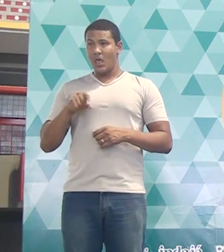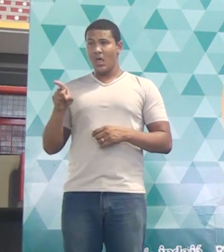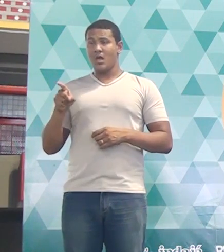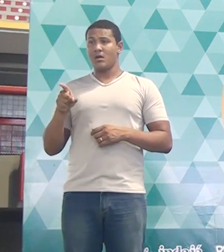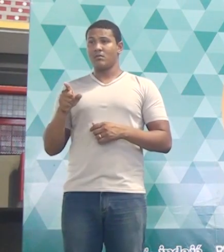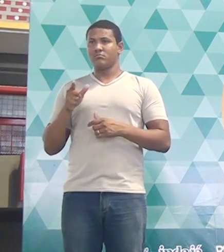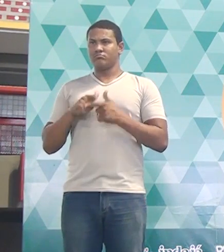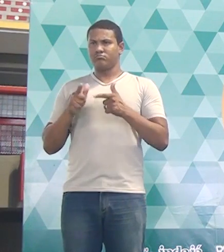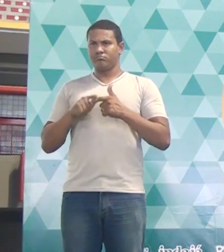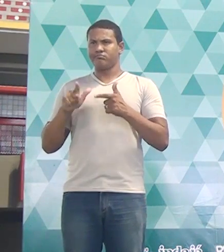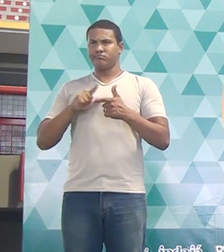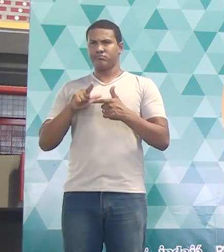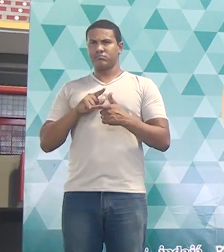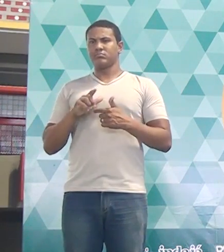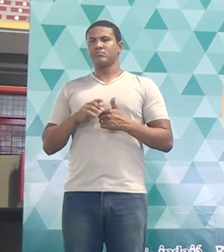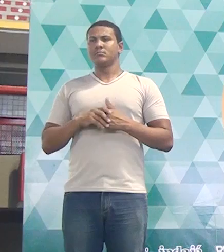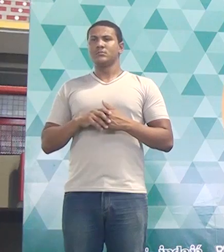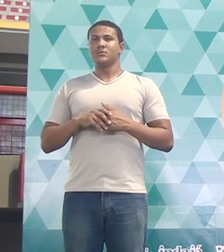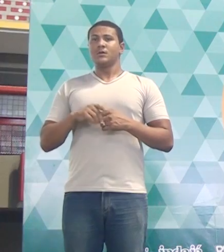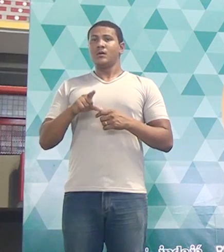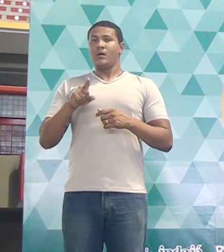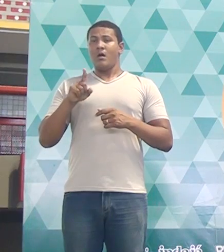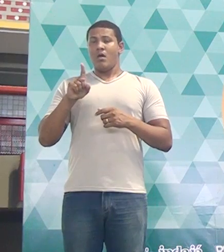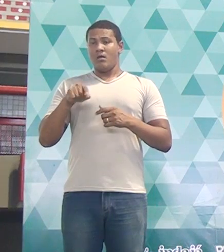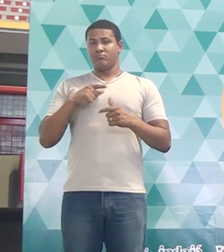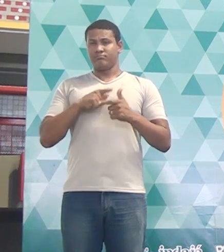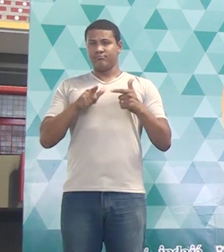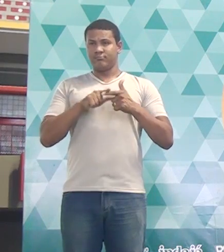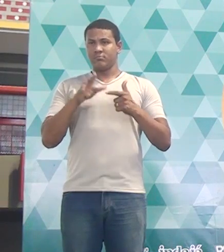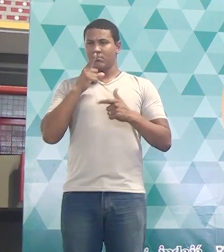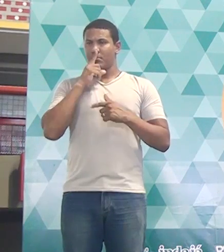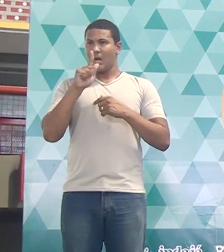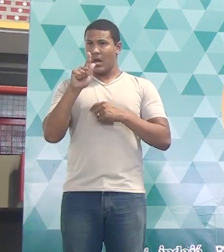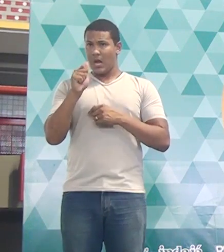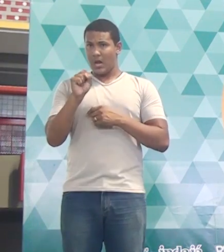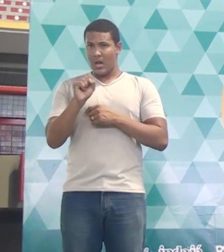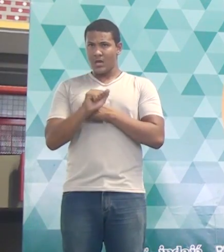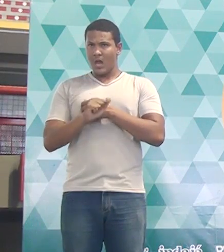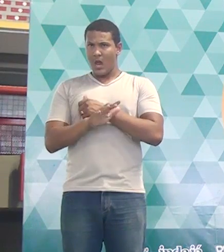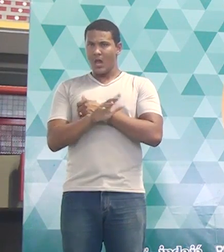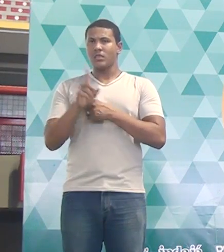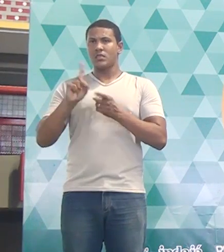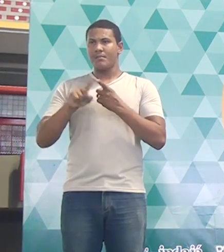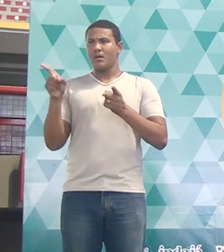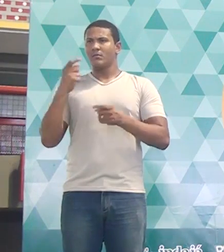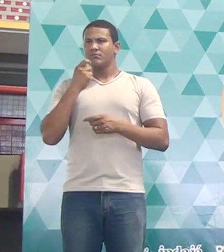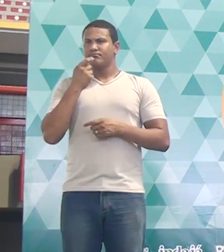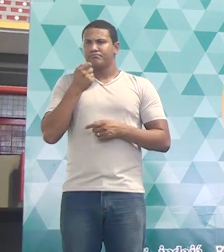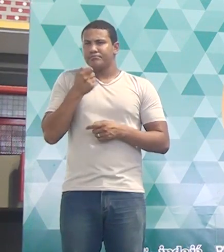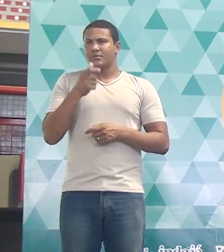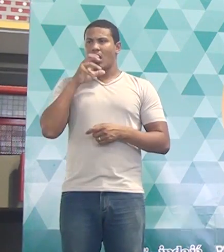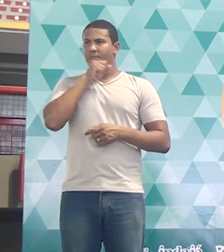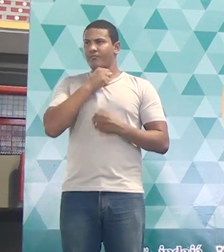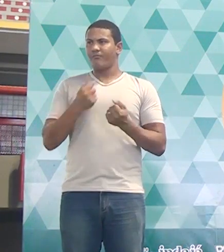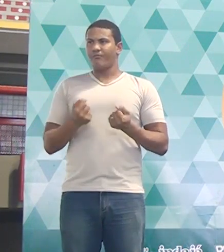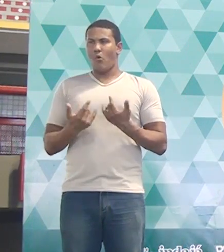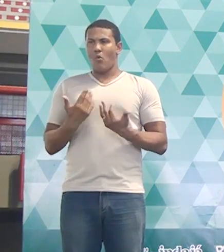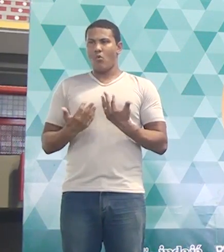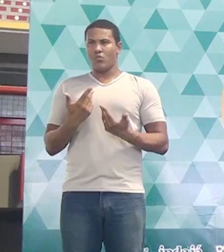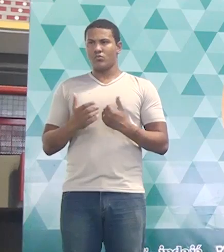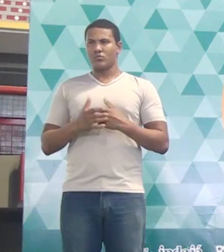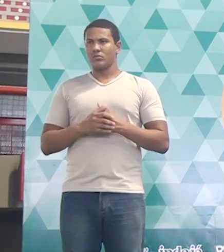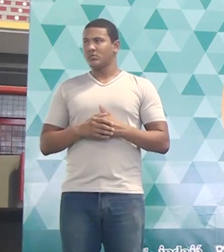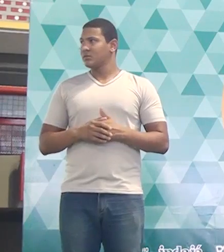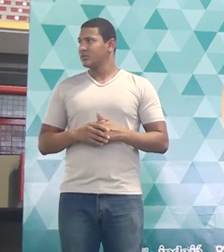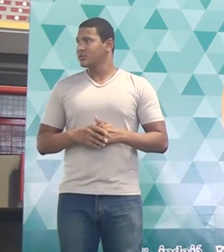corrosivo e inflamável. Ele pode sofrer combustão. Vocês já devem ter visto na